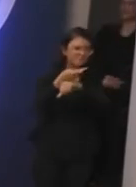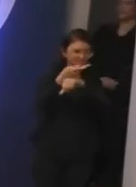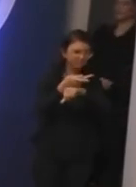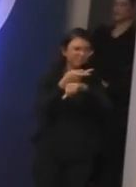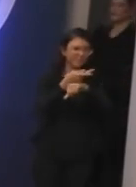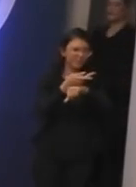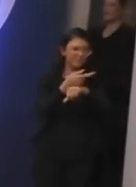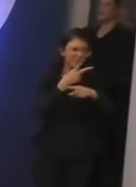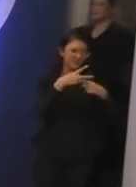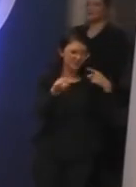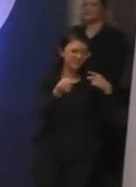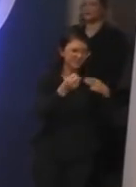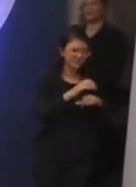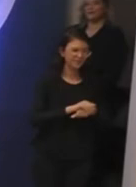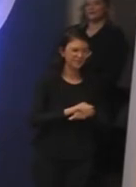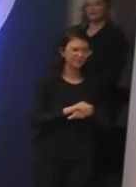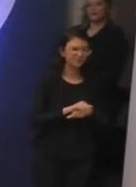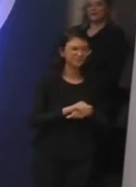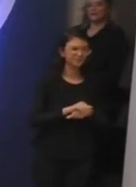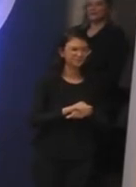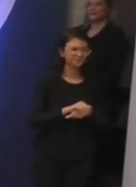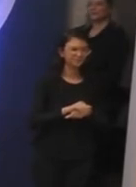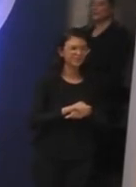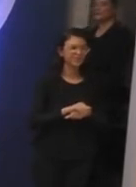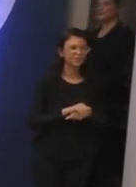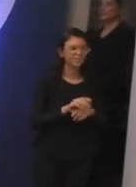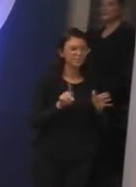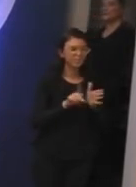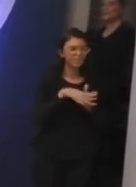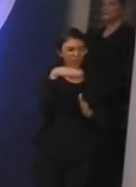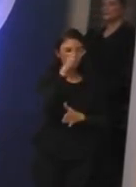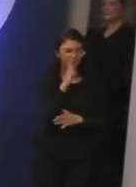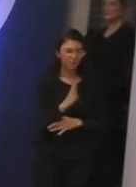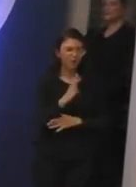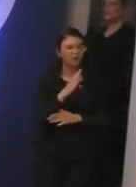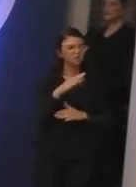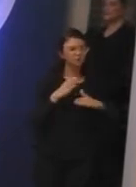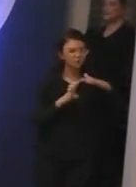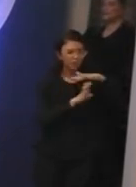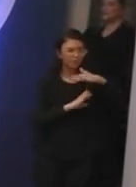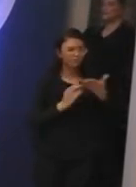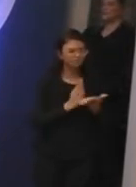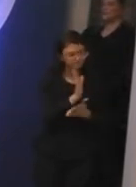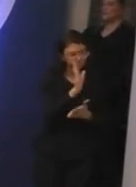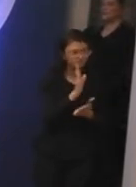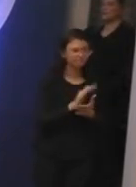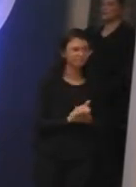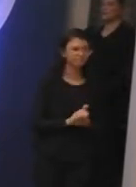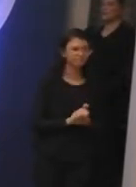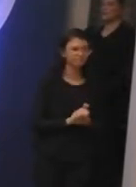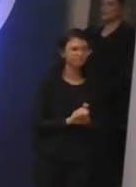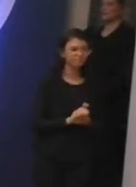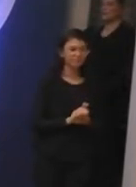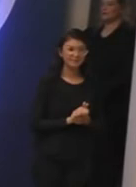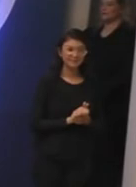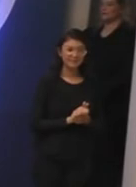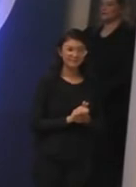do Prêmio ANEEL de Qualidade 2021 na categoria Brasil Permissionárias 2021, que é a